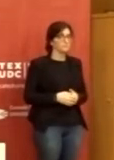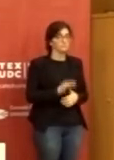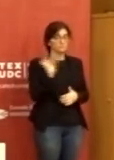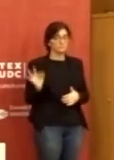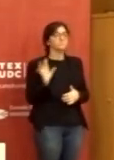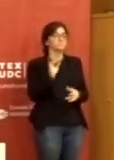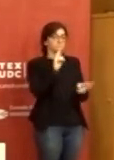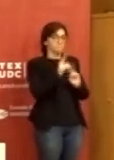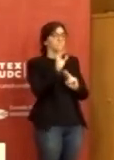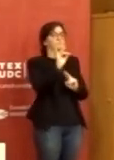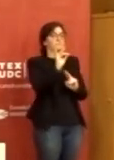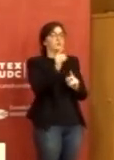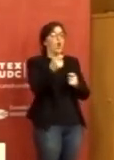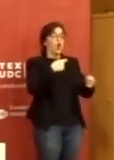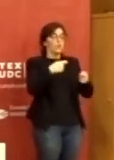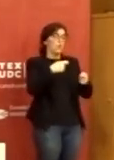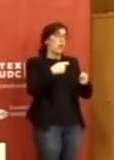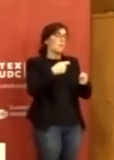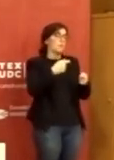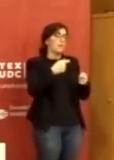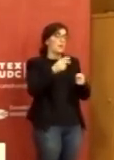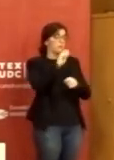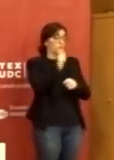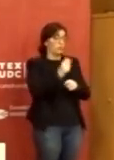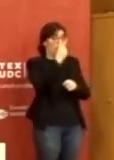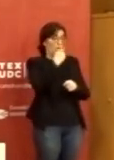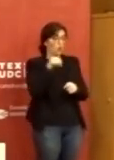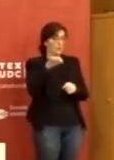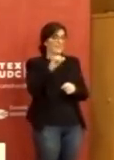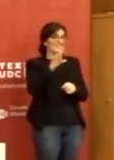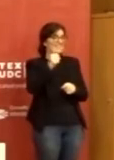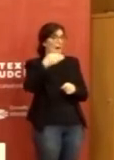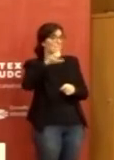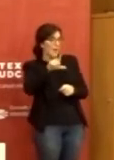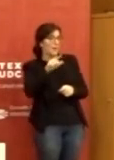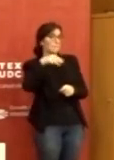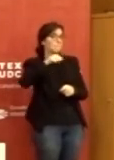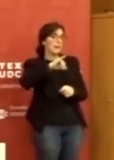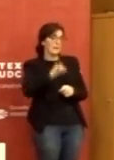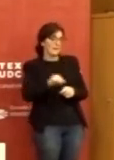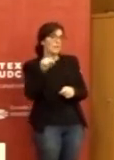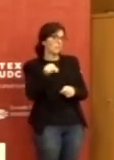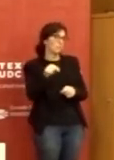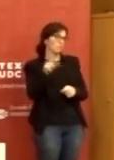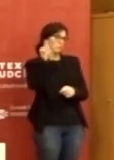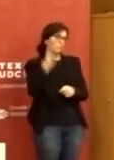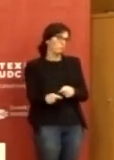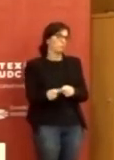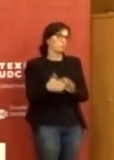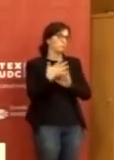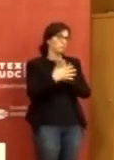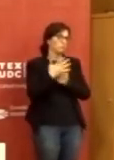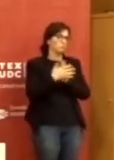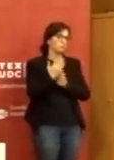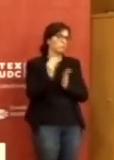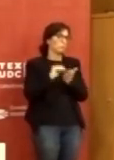de Universidad y Juventud de la Fundación 11, Isabel Martínez, siempre dice, en varias ocasiones en que he estado con